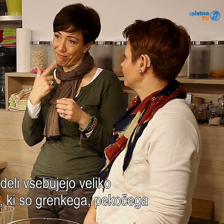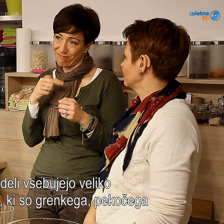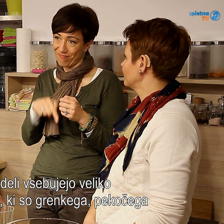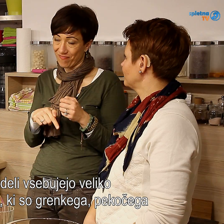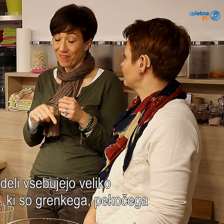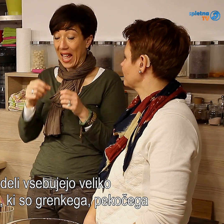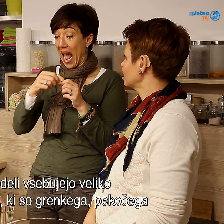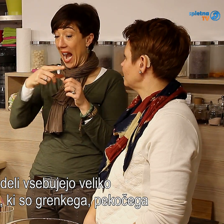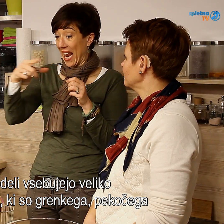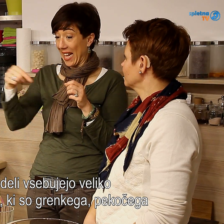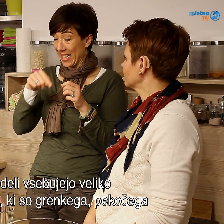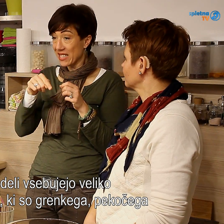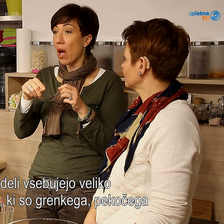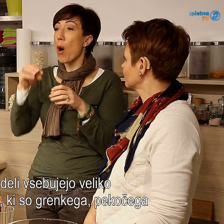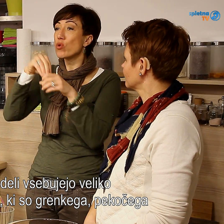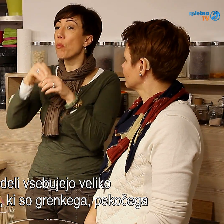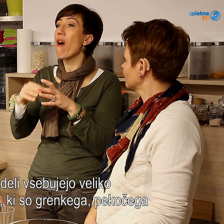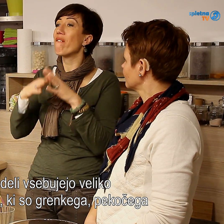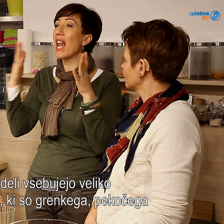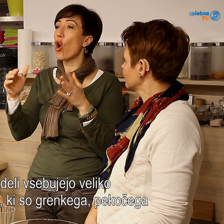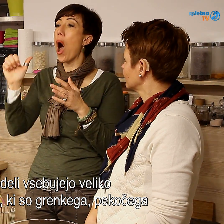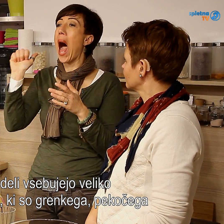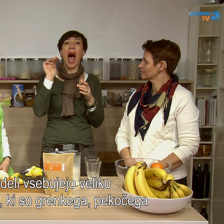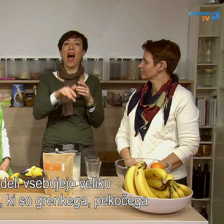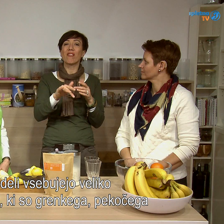Listnati deli vsebujejo veliko antioksidantov,